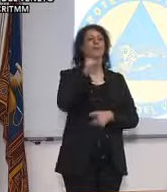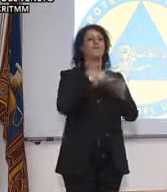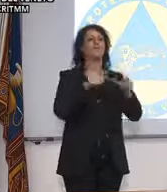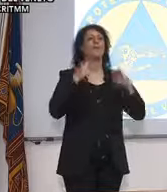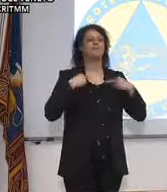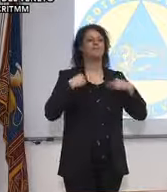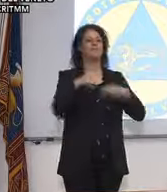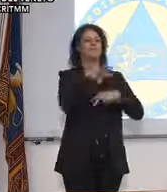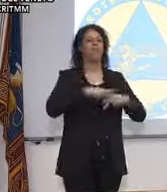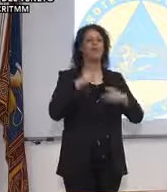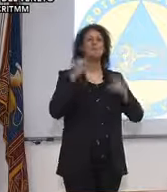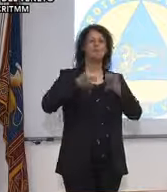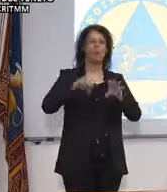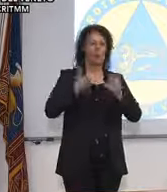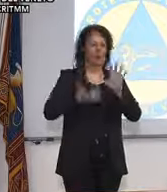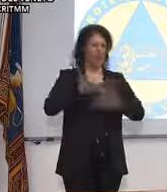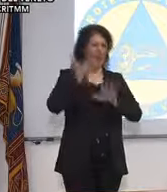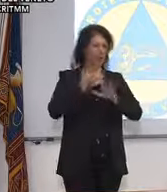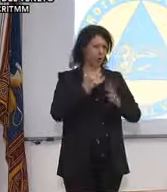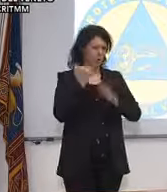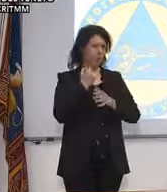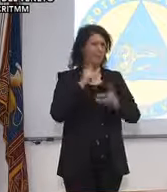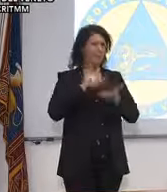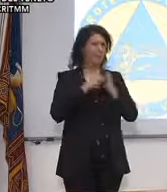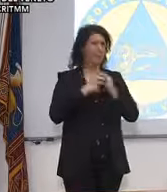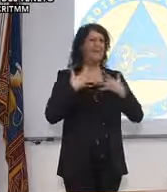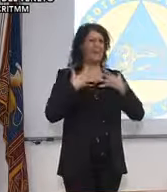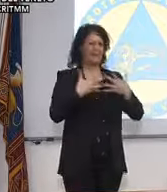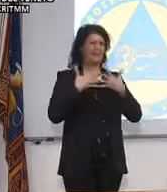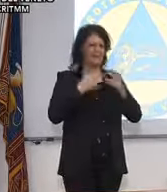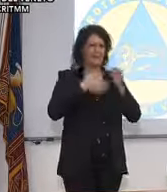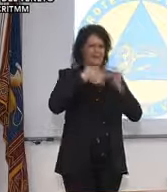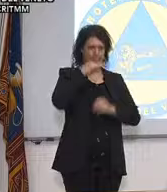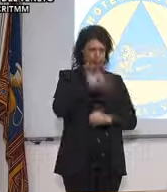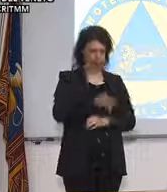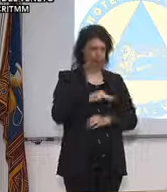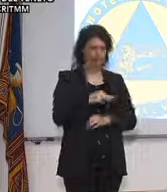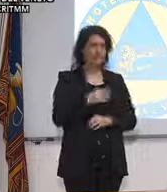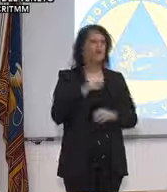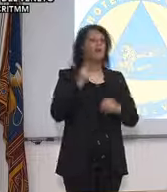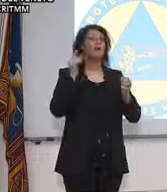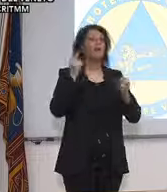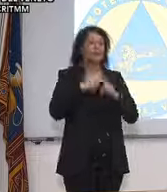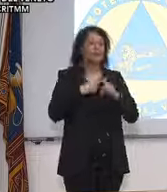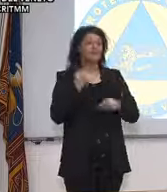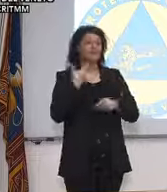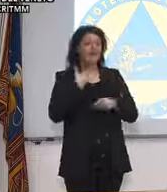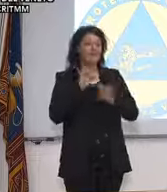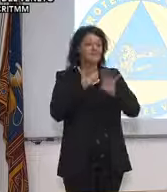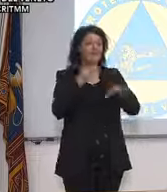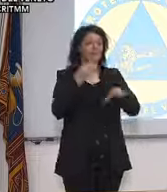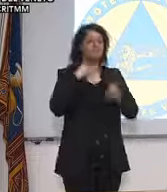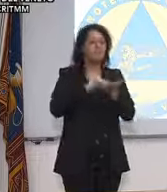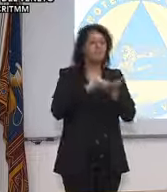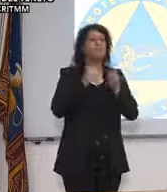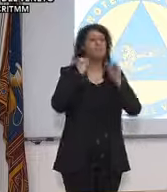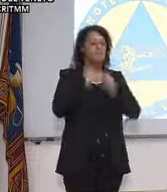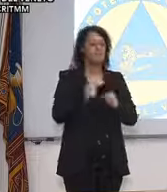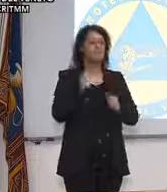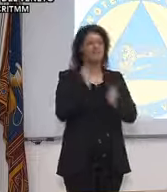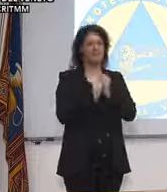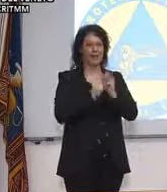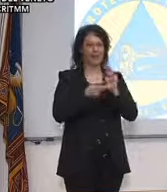e quindi una predisposizione a qualità di virus, di contagio, di subirne le conseguenze in maniera più impattante. Ma non è questo quello